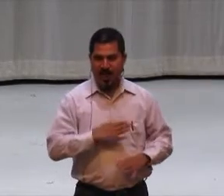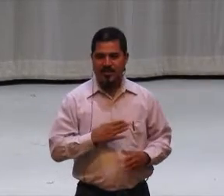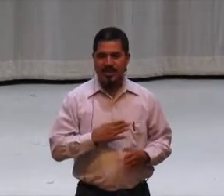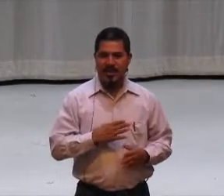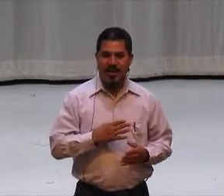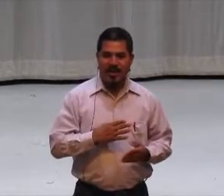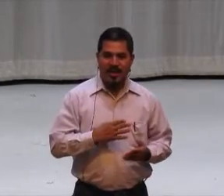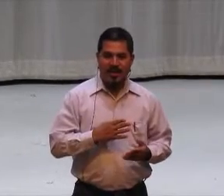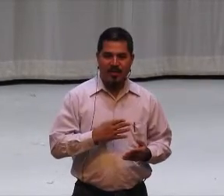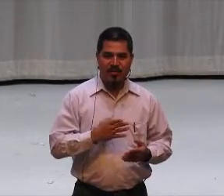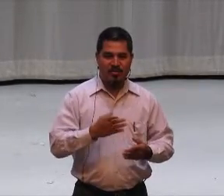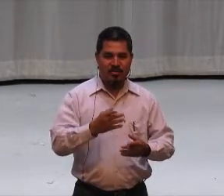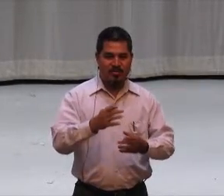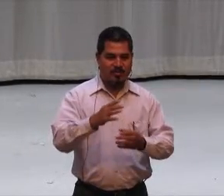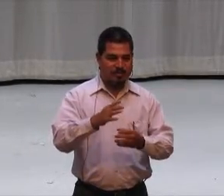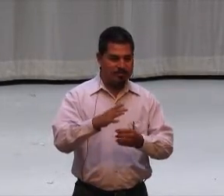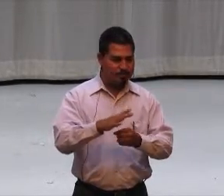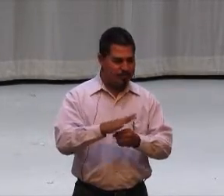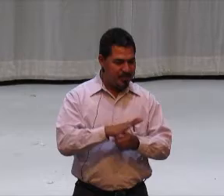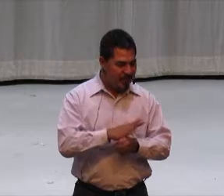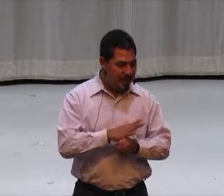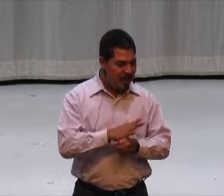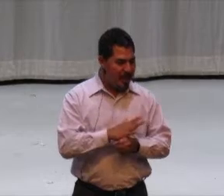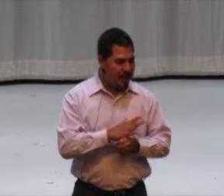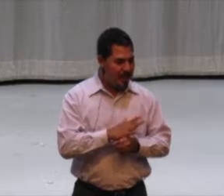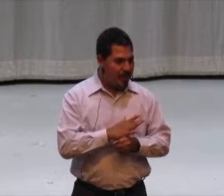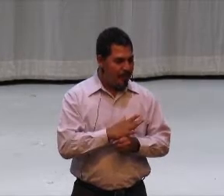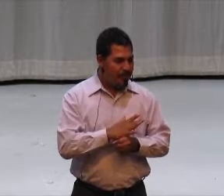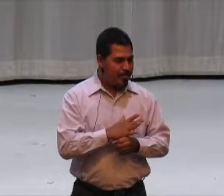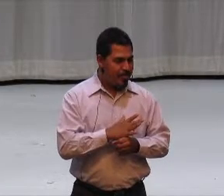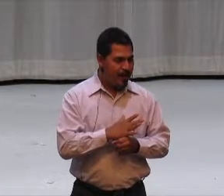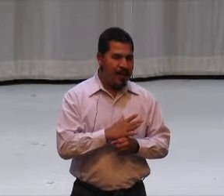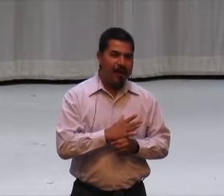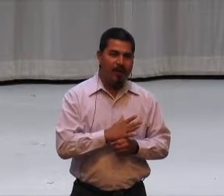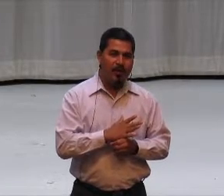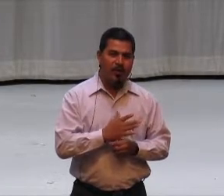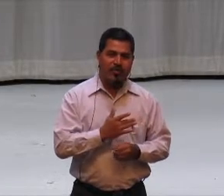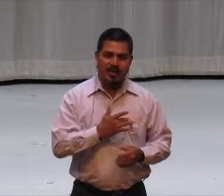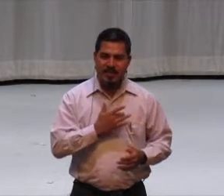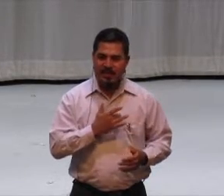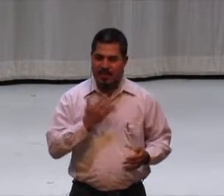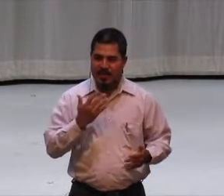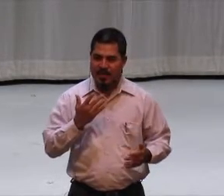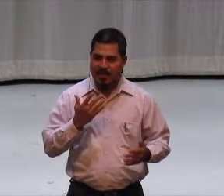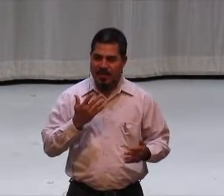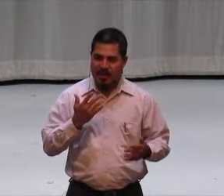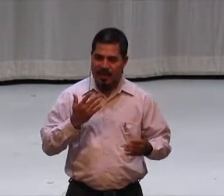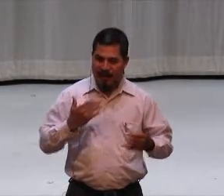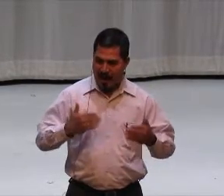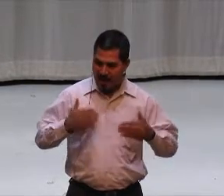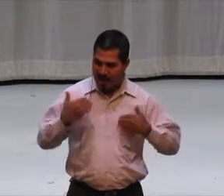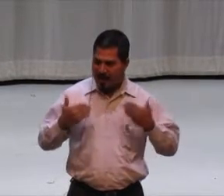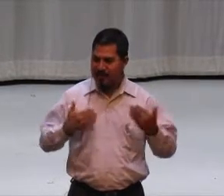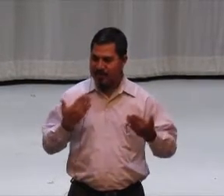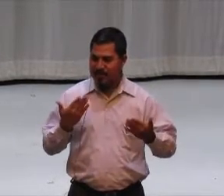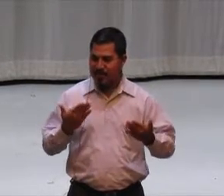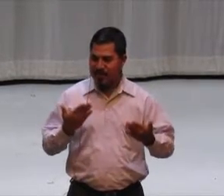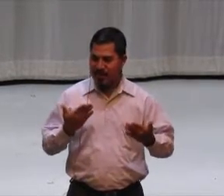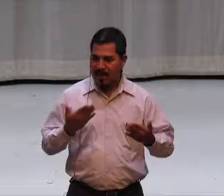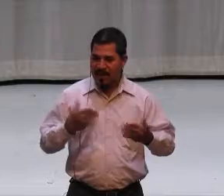satisface y nos llena o nos hace sentir alegres de